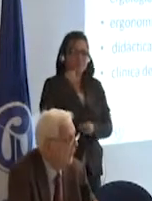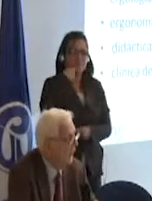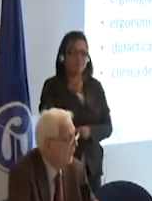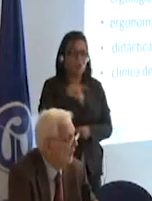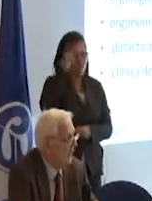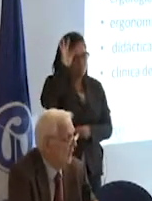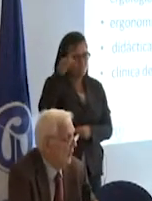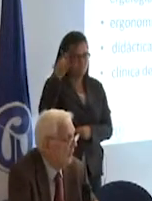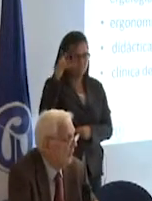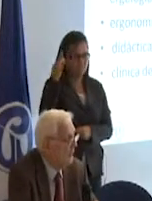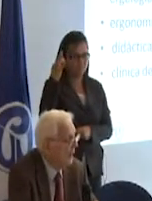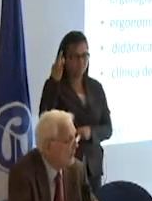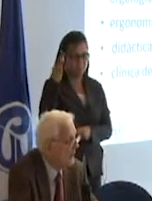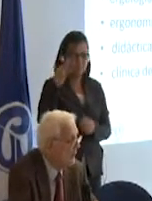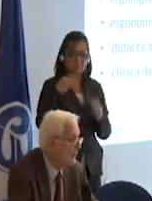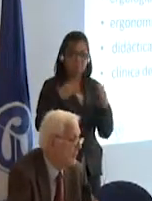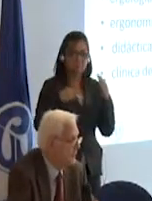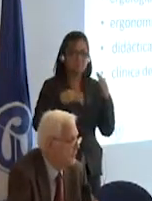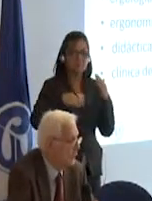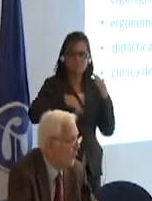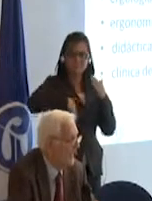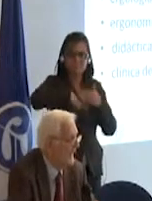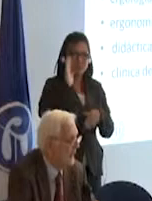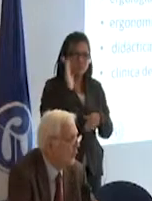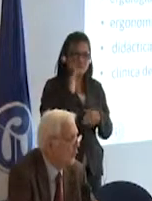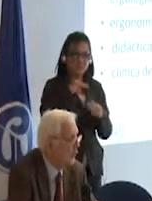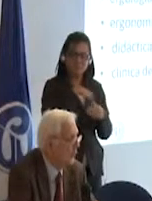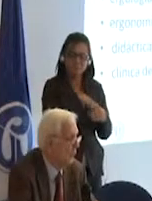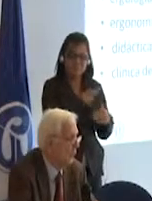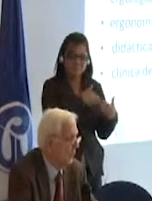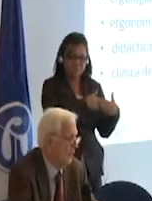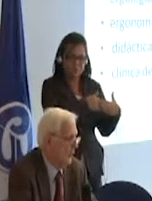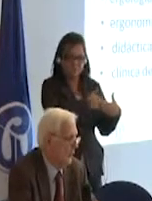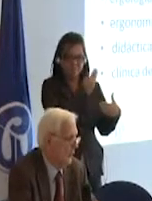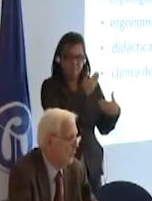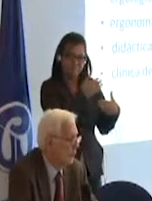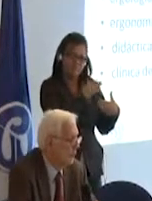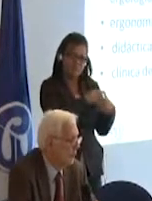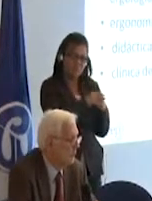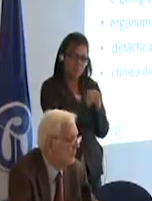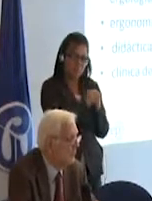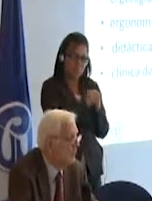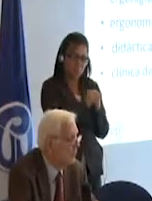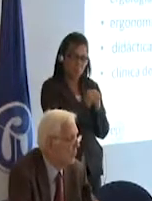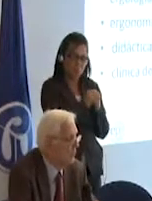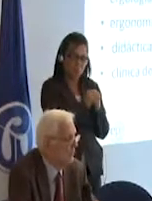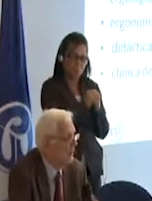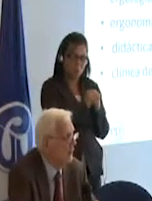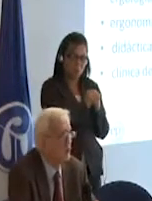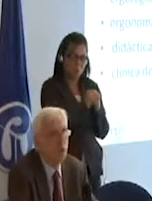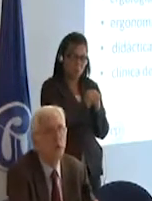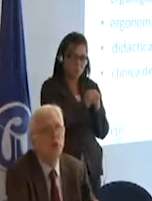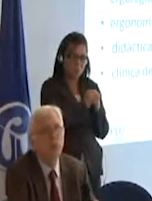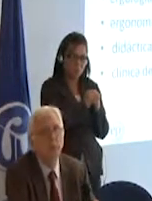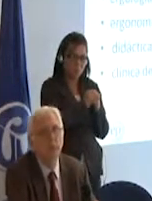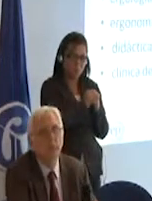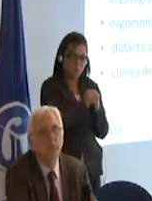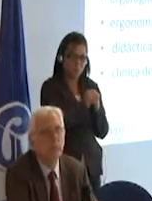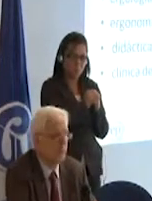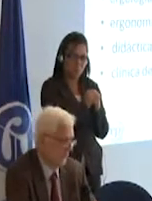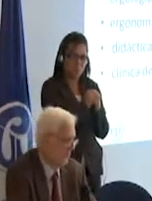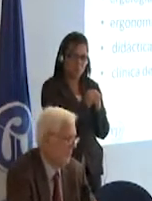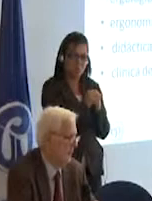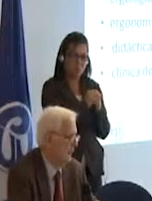essentiellement à partir de quatre champs qui sont l'ergologie.